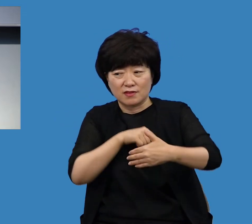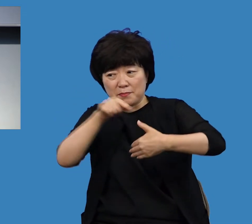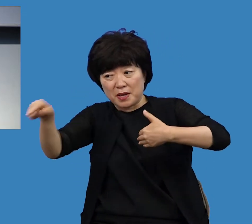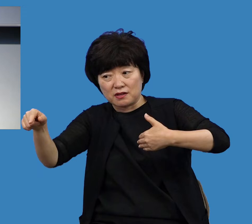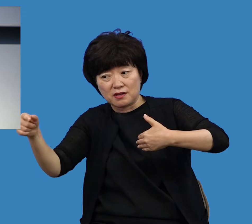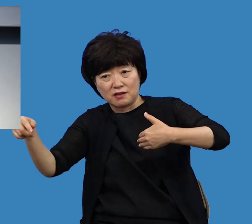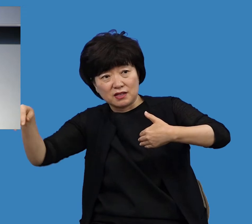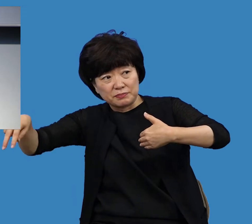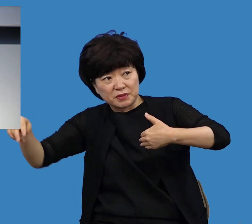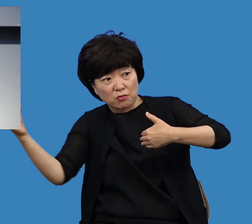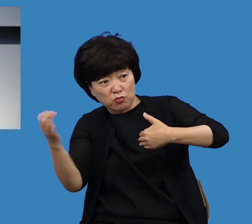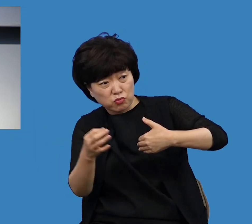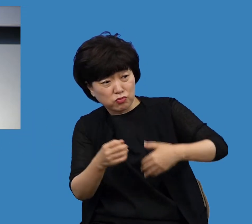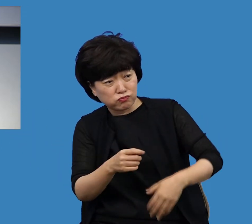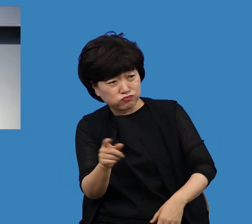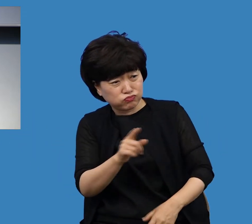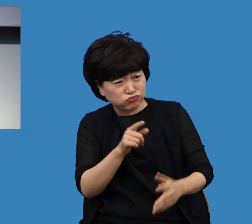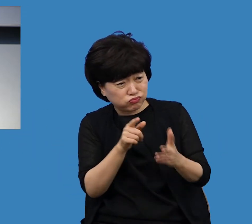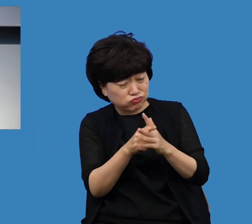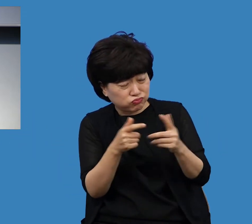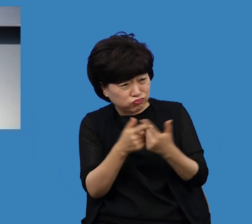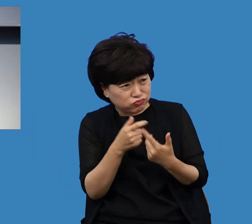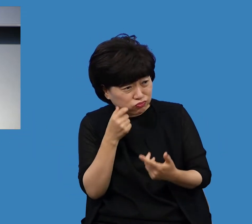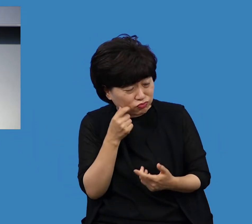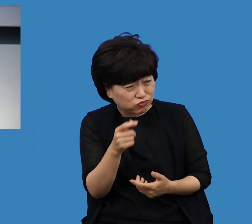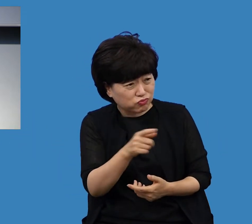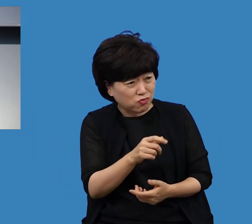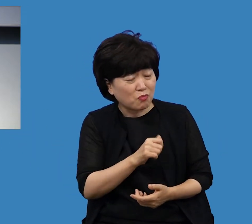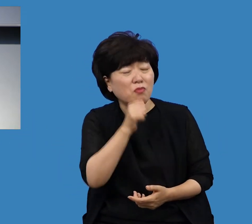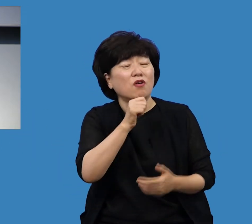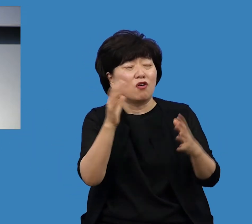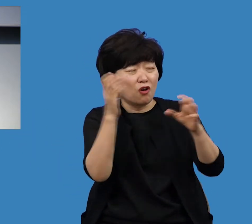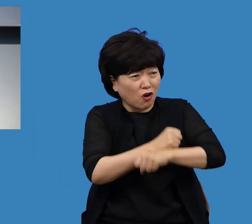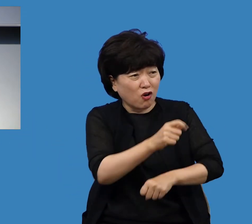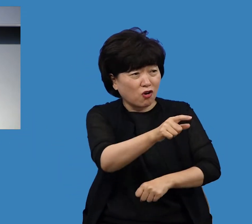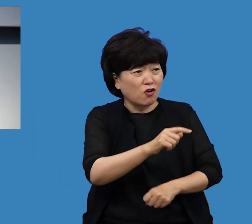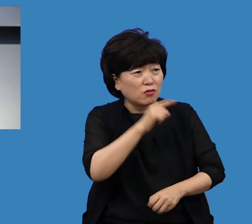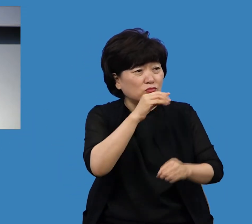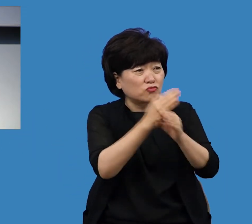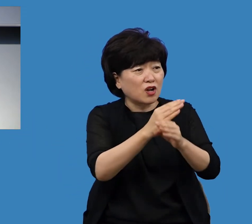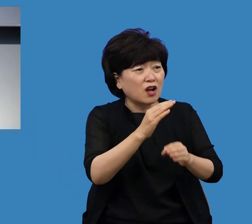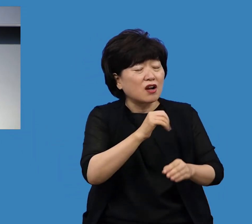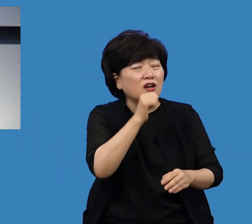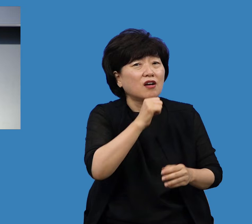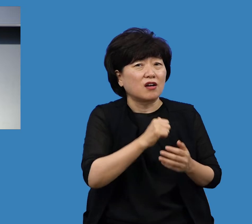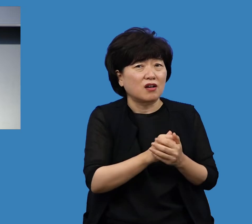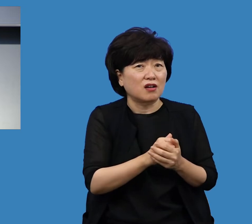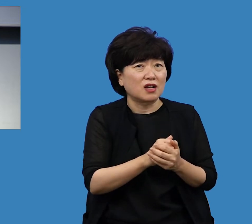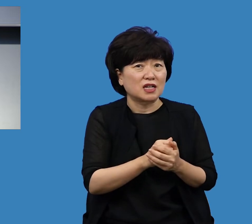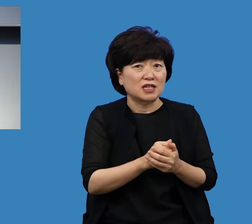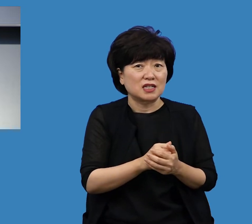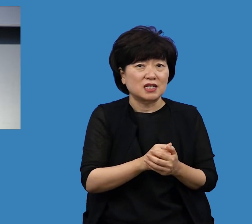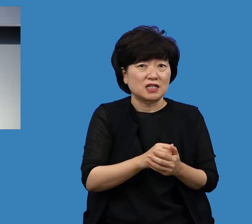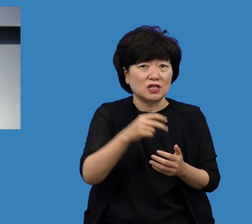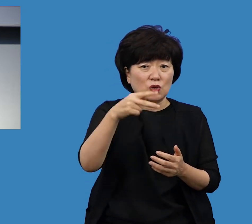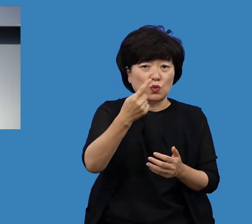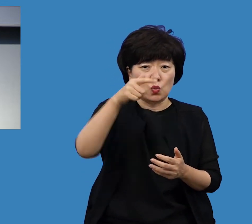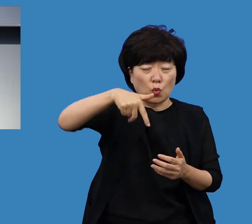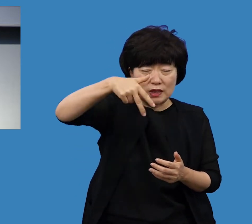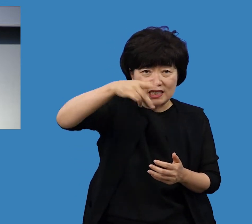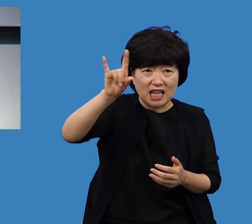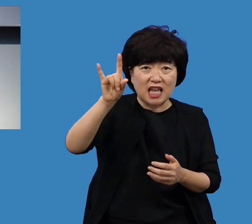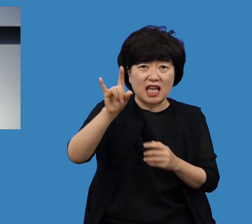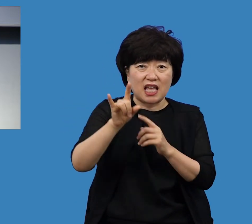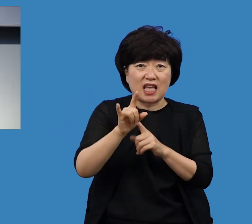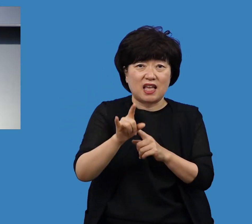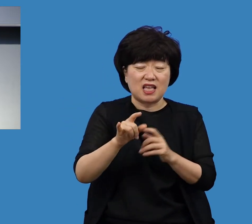뭐 하고 있는 거지. 나라도 다 망했는데 뭐 나라라도 뭐 부강했으면 모르겠는데 나라도 다 망했고, 그리고 독재로 치자면 정말 세상에서 찾아볼 수 없는